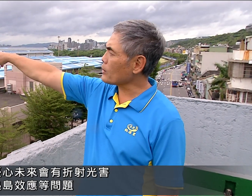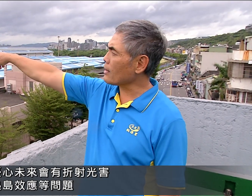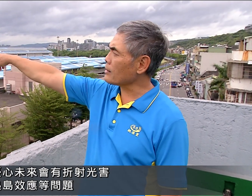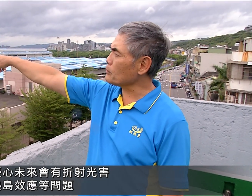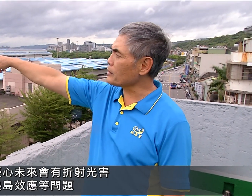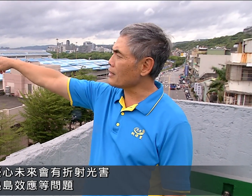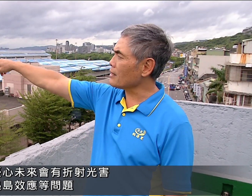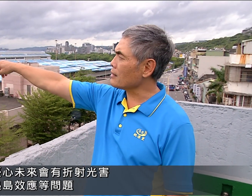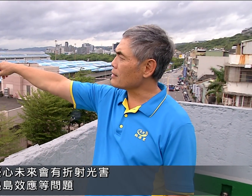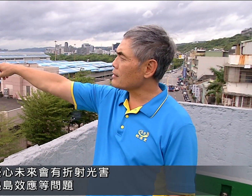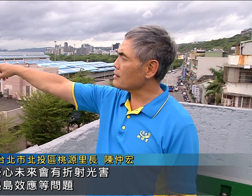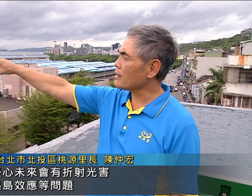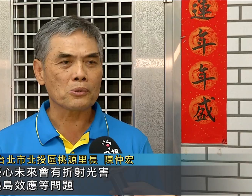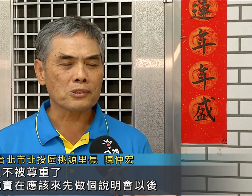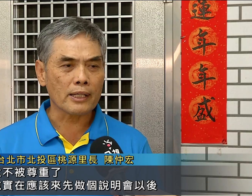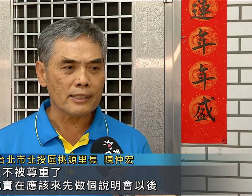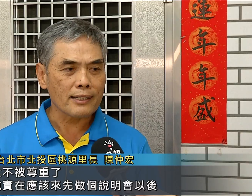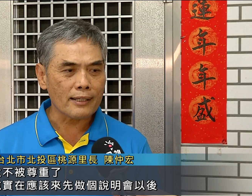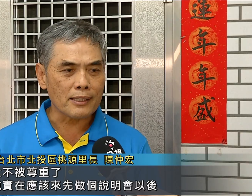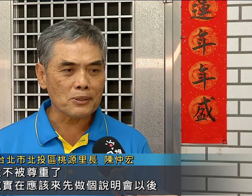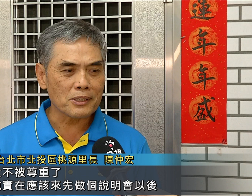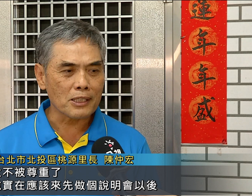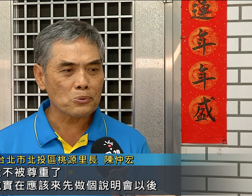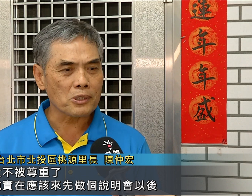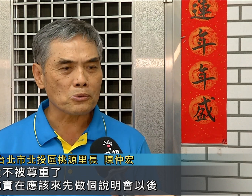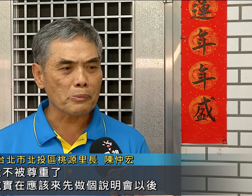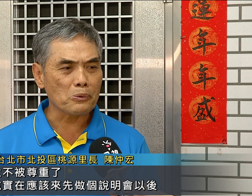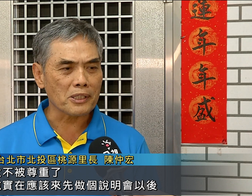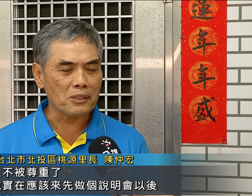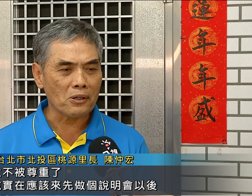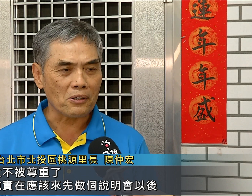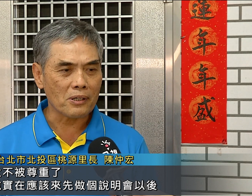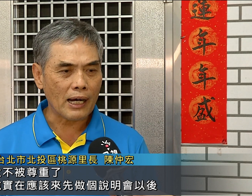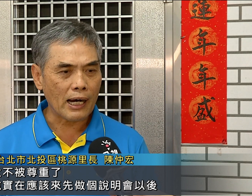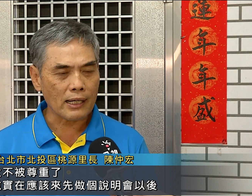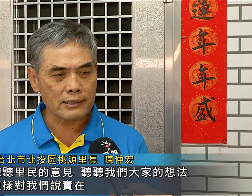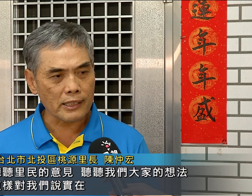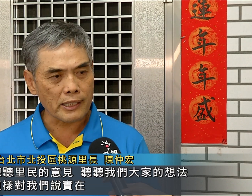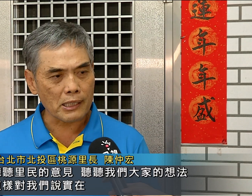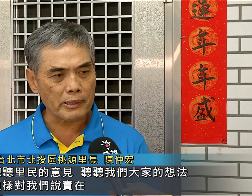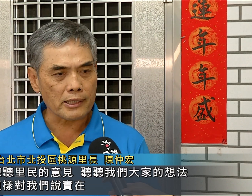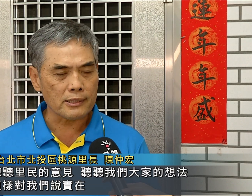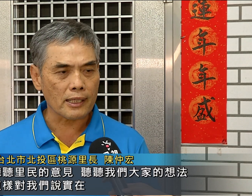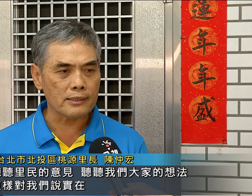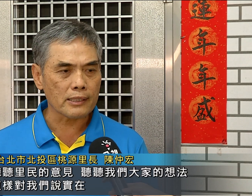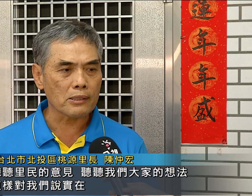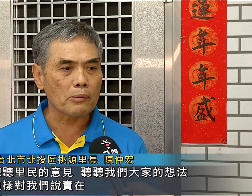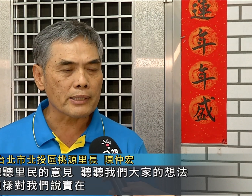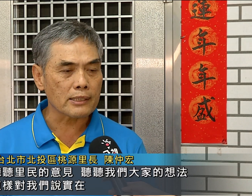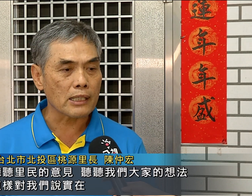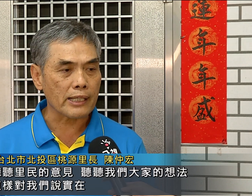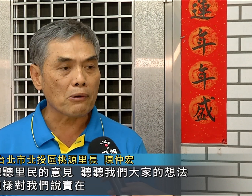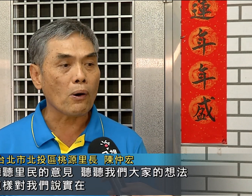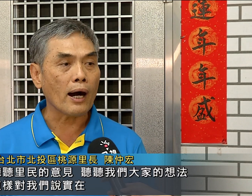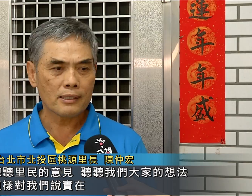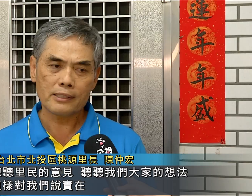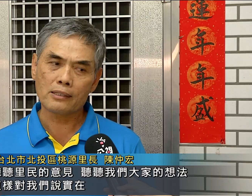题。 太不被尊重了，说实在，应该来先说个说明会，以后啊，听听你们的意见，听听我们大家的想法，这样对